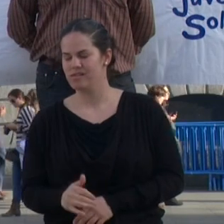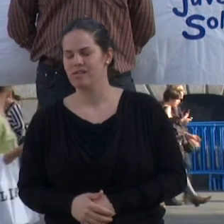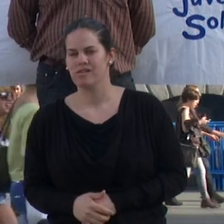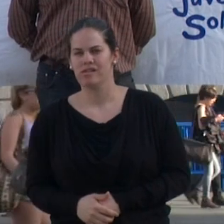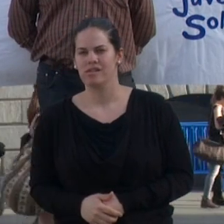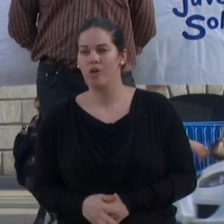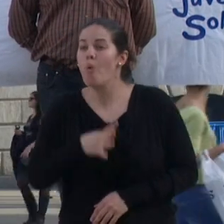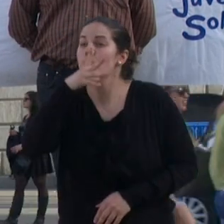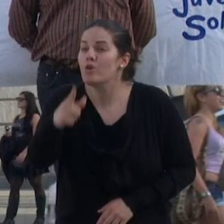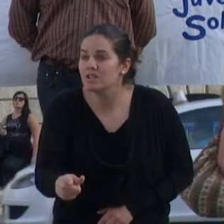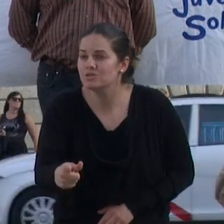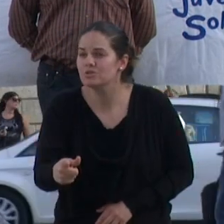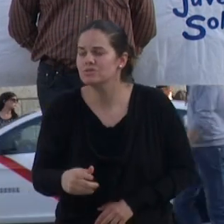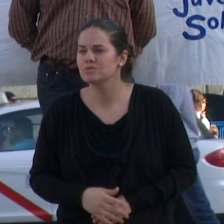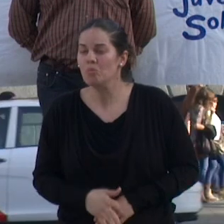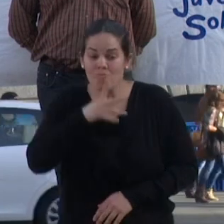Y